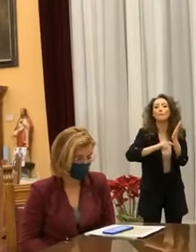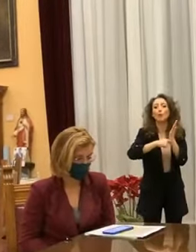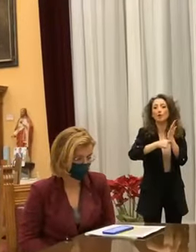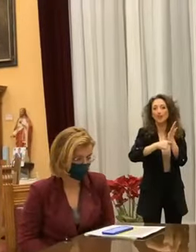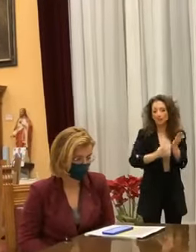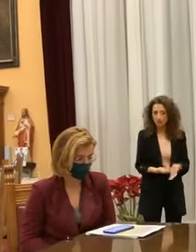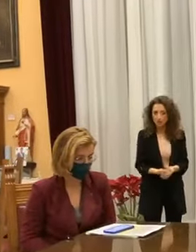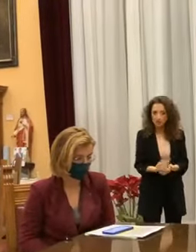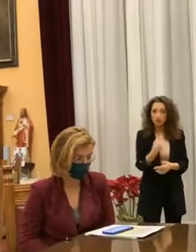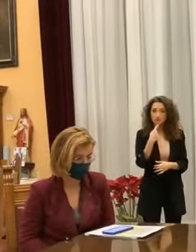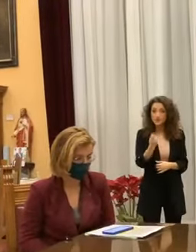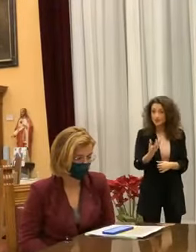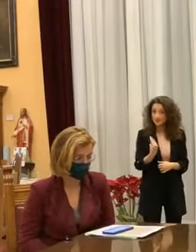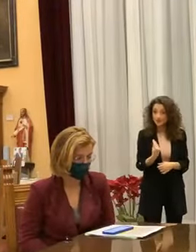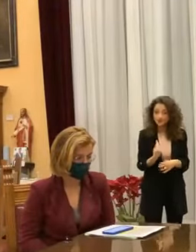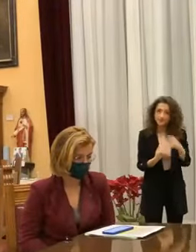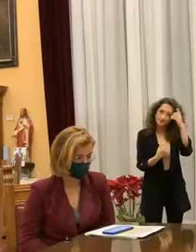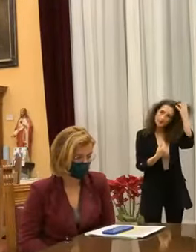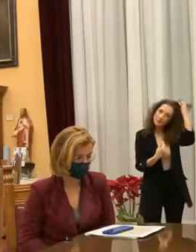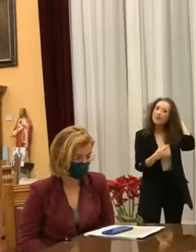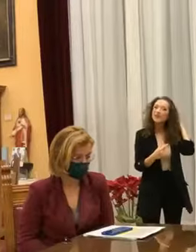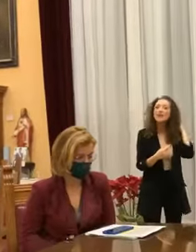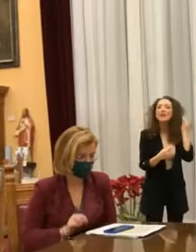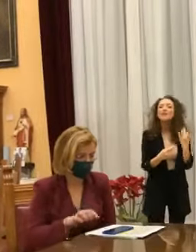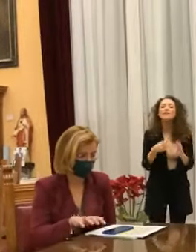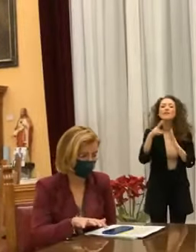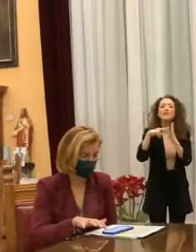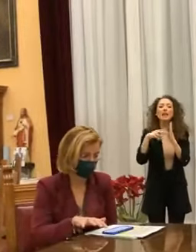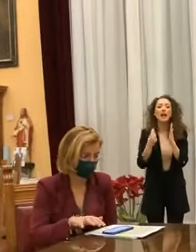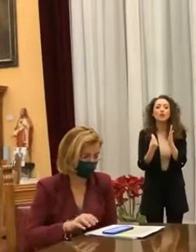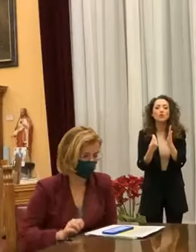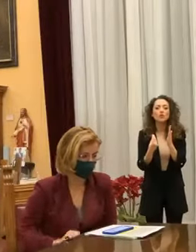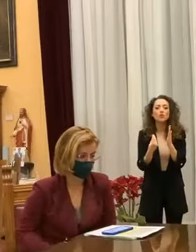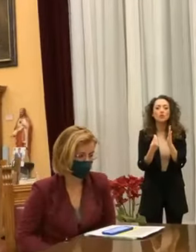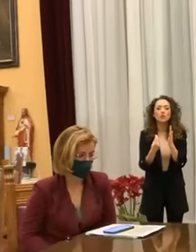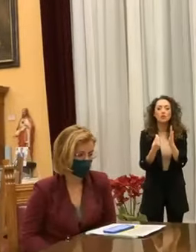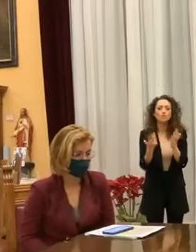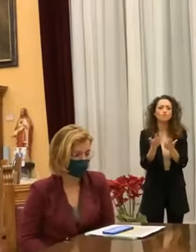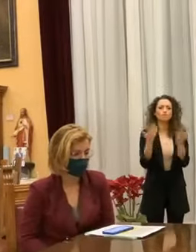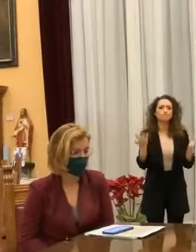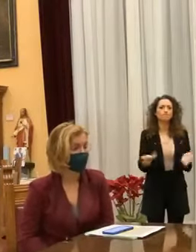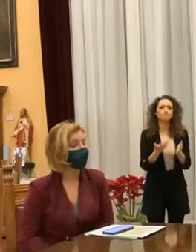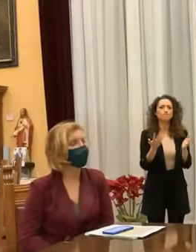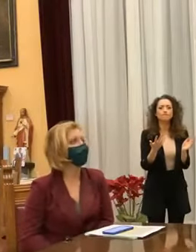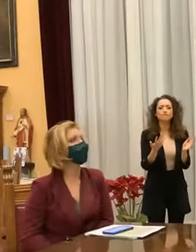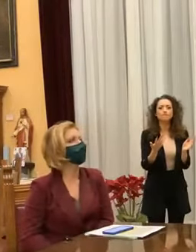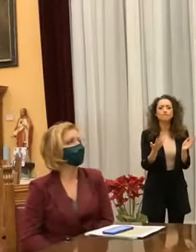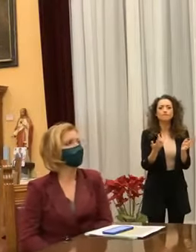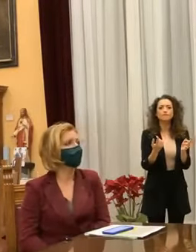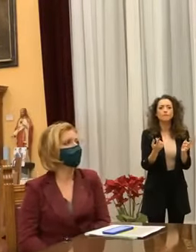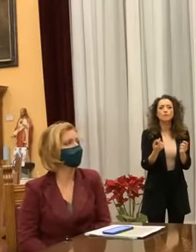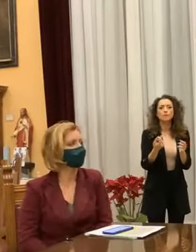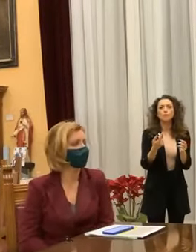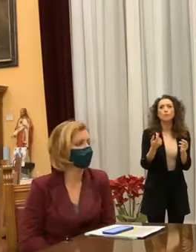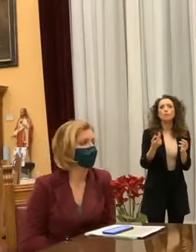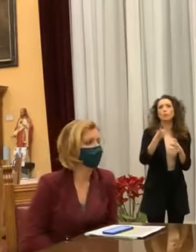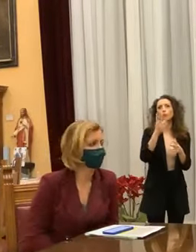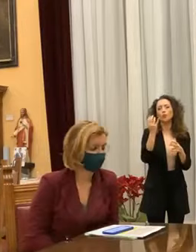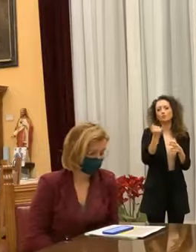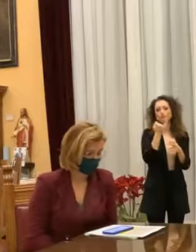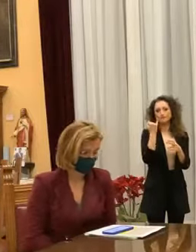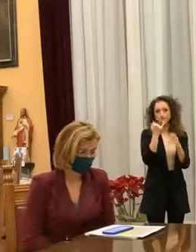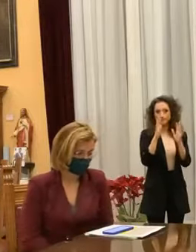Cosa dice? Vi leggo il passaggio più così digeribile della commissione. La